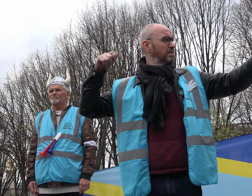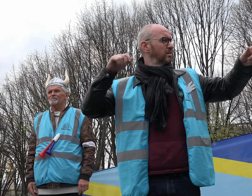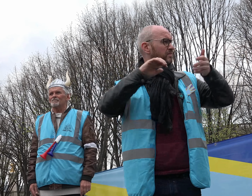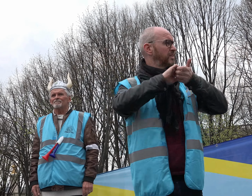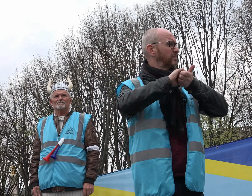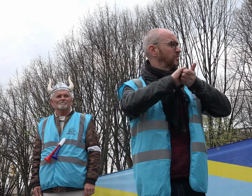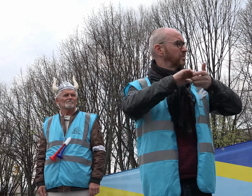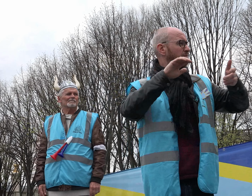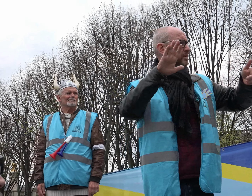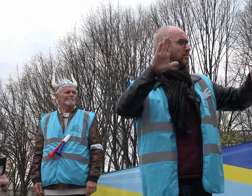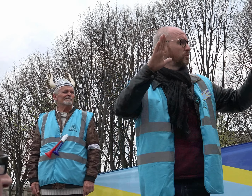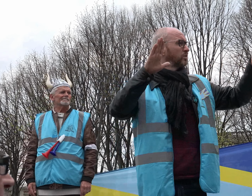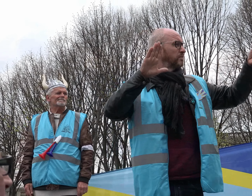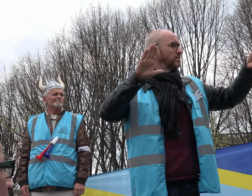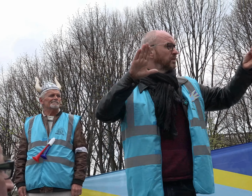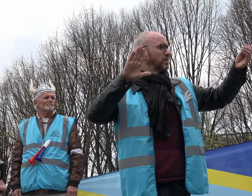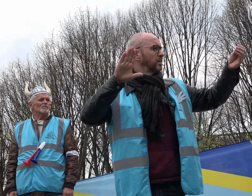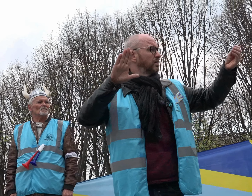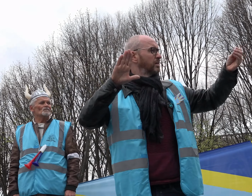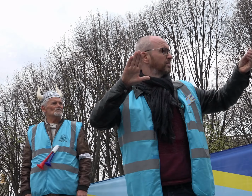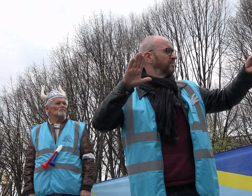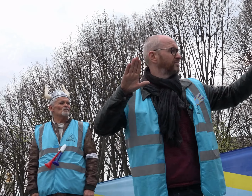Président de la Fédération nationale. Vincent Cotineau.